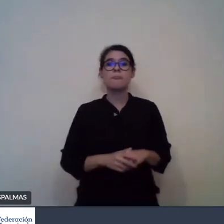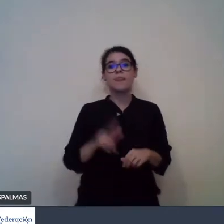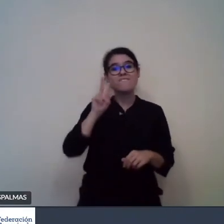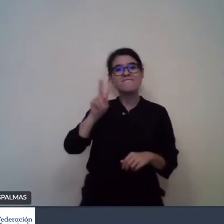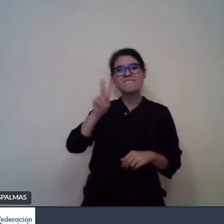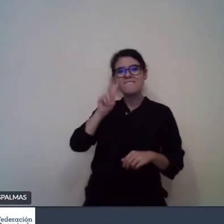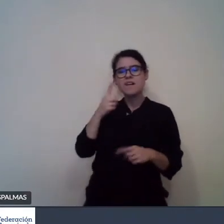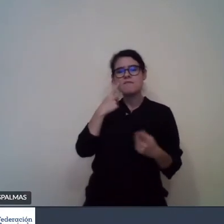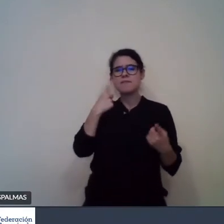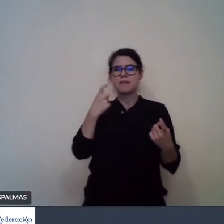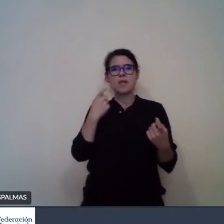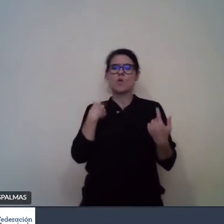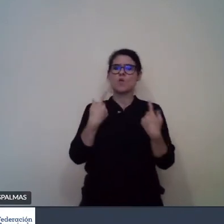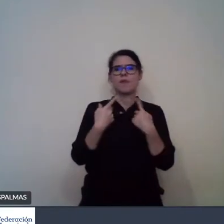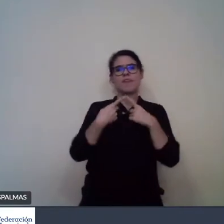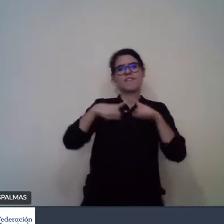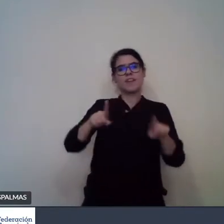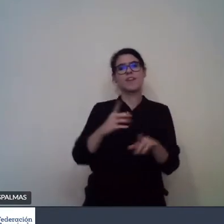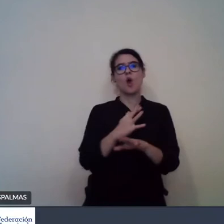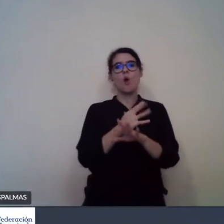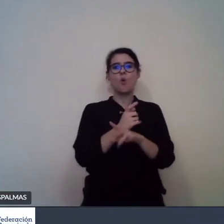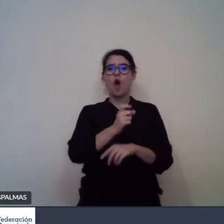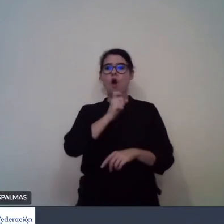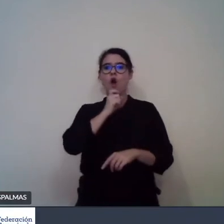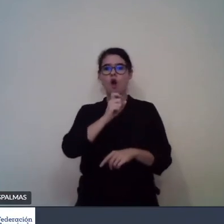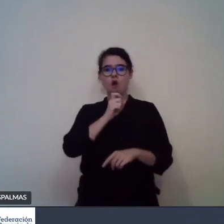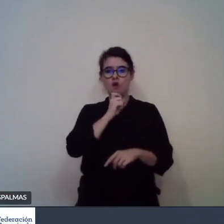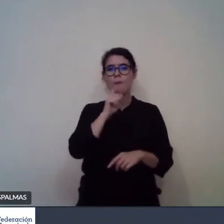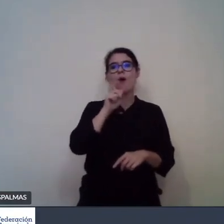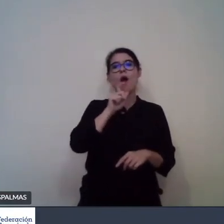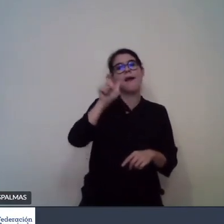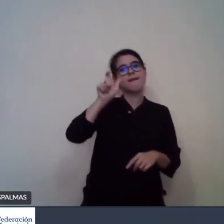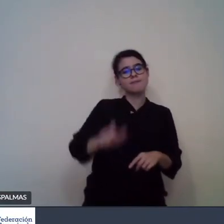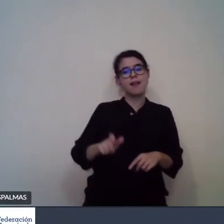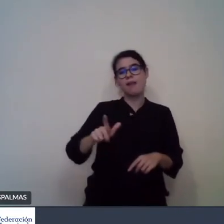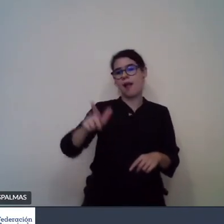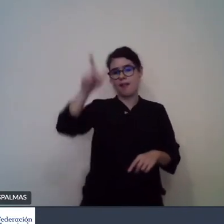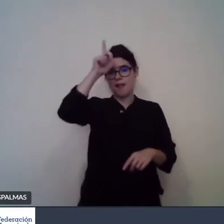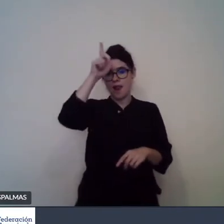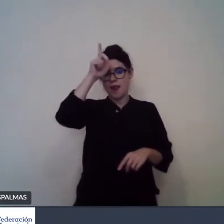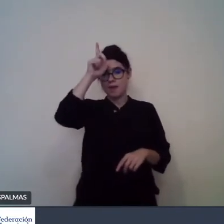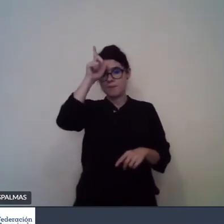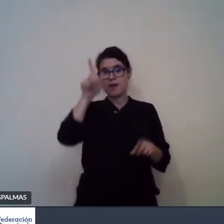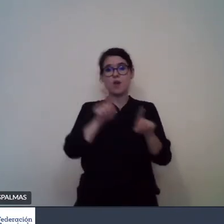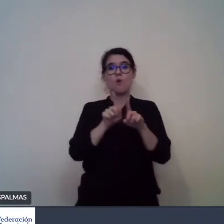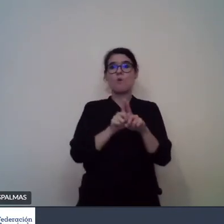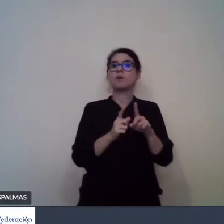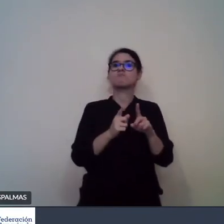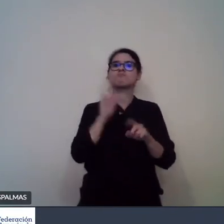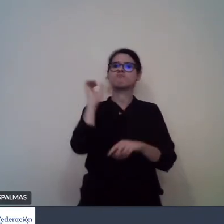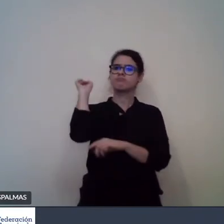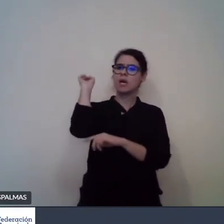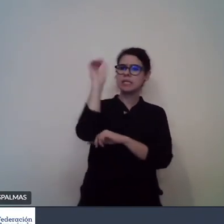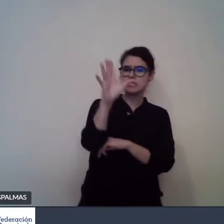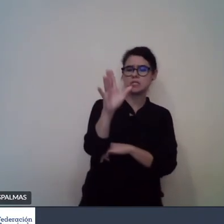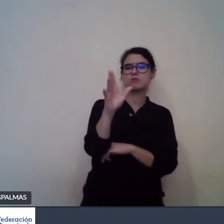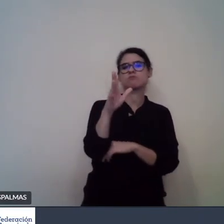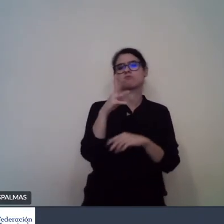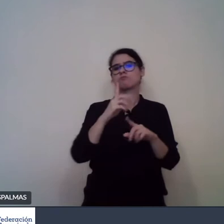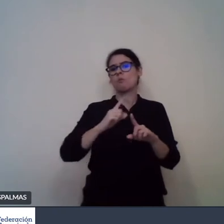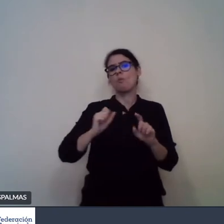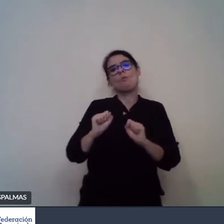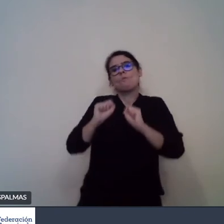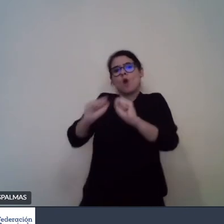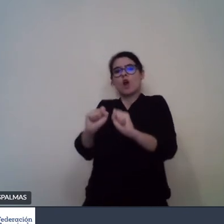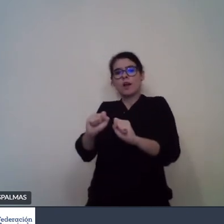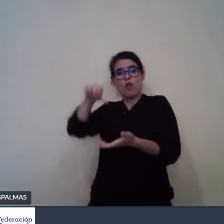diferencias de juego que hay entre Italia y Alemania, a pesar de que hay muchos equipos que ya se van acercando sus estilos de juego. Bloque directo central, ese es el